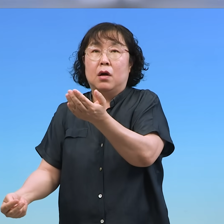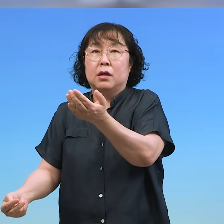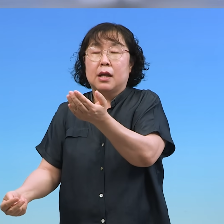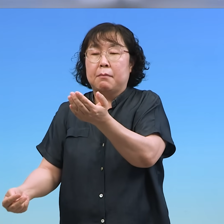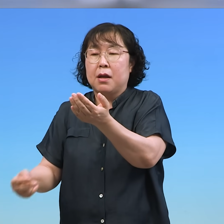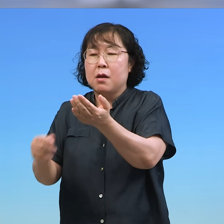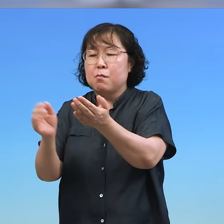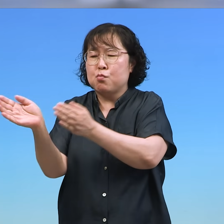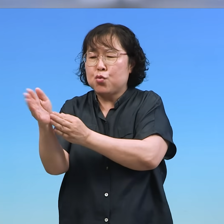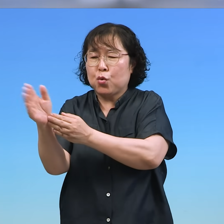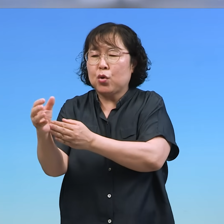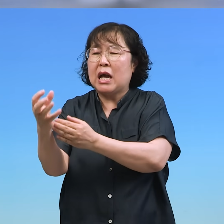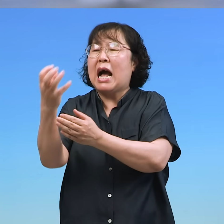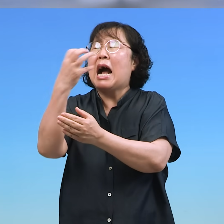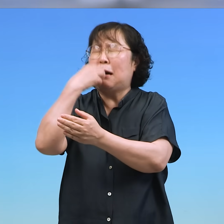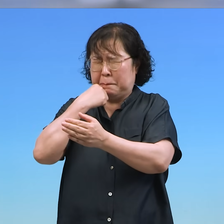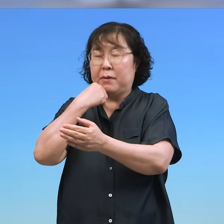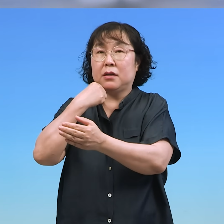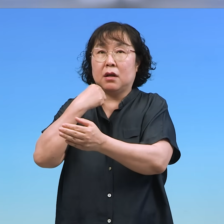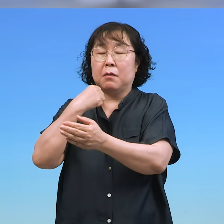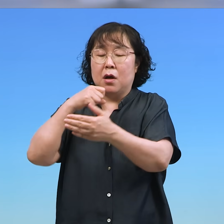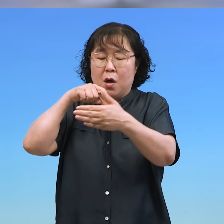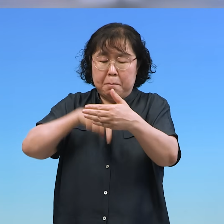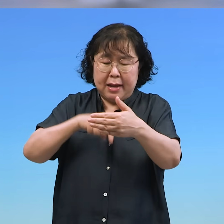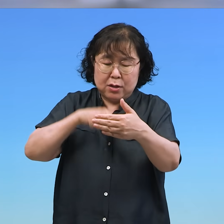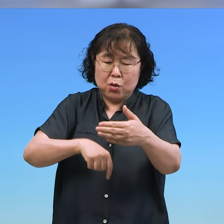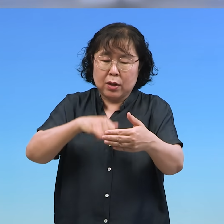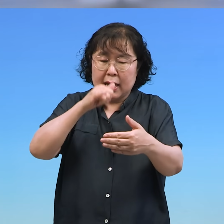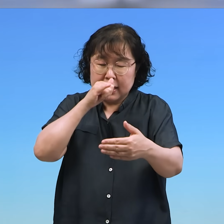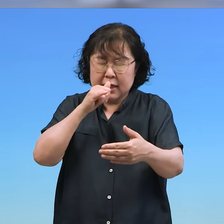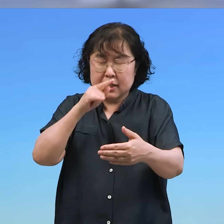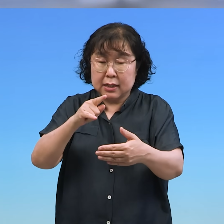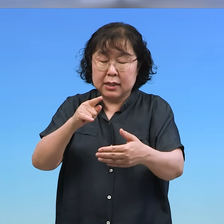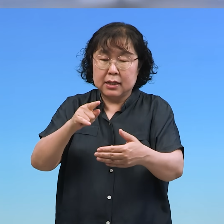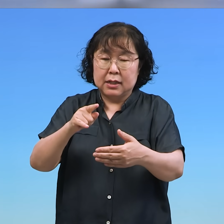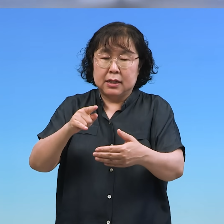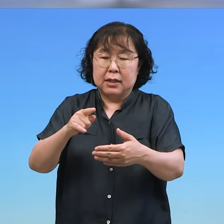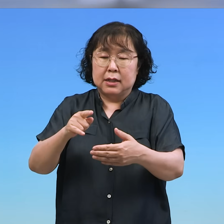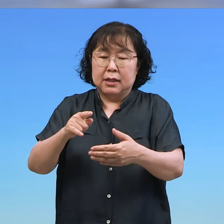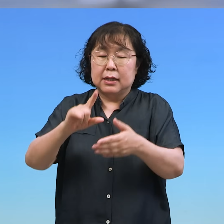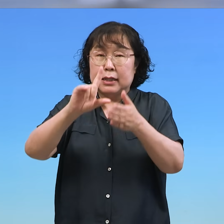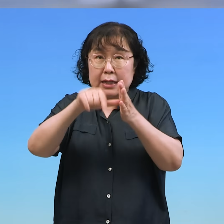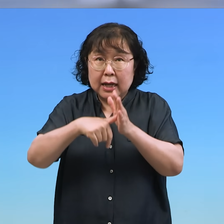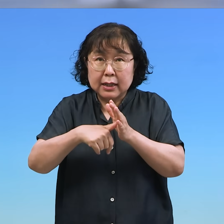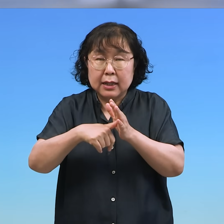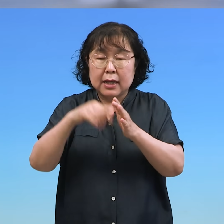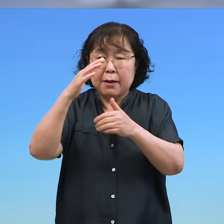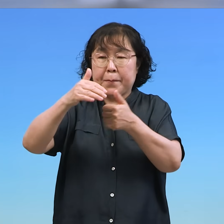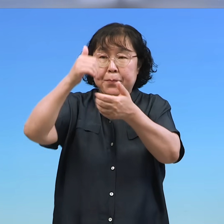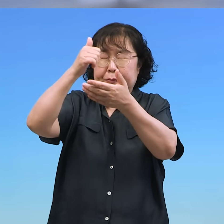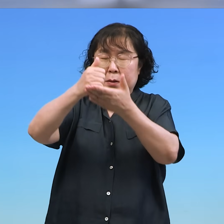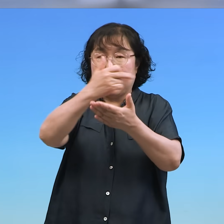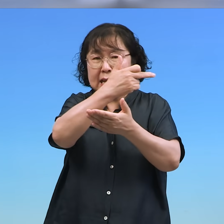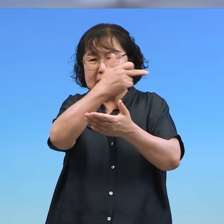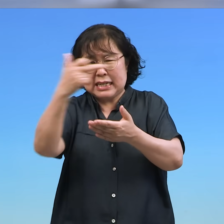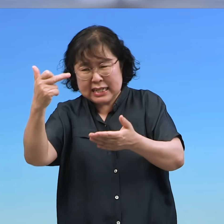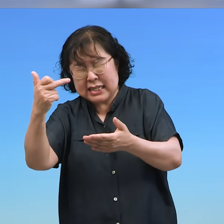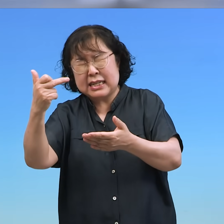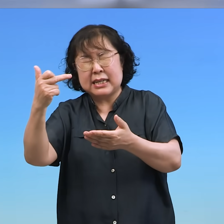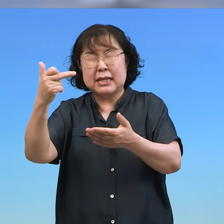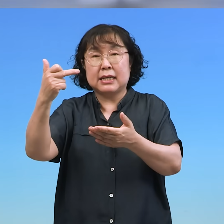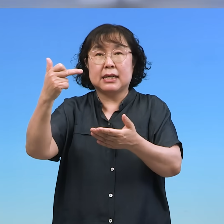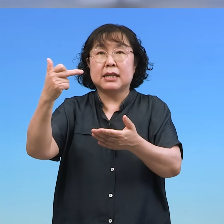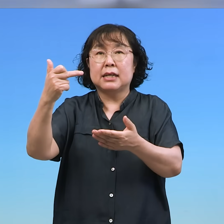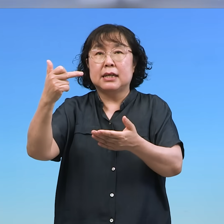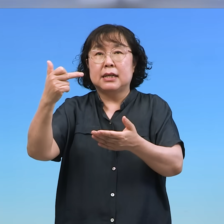이게 막 이제 생사를 오락가락하는 이 순간이 하나님의 큰 그림으로 헤아려 보니까 이게